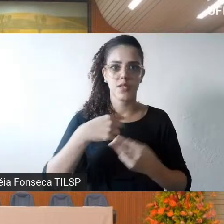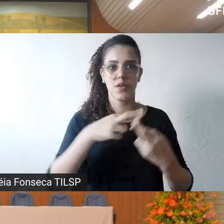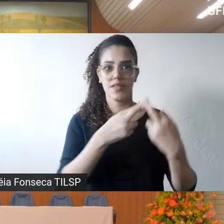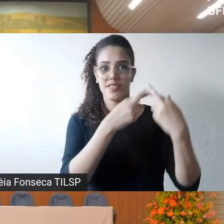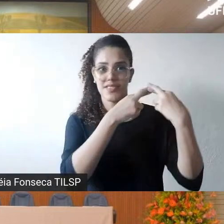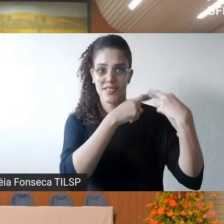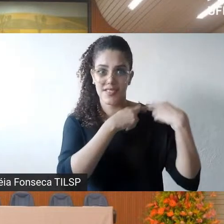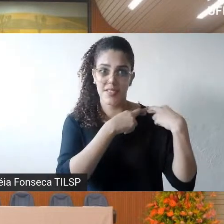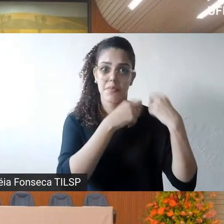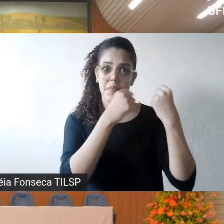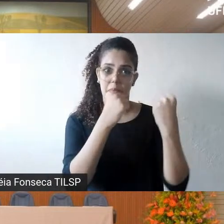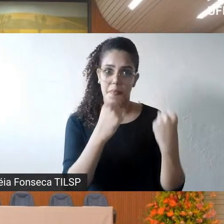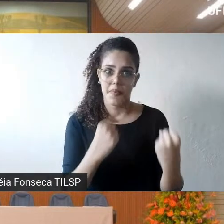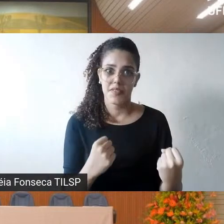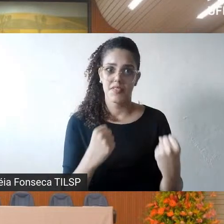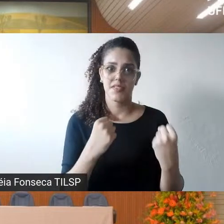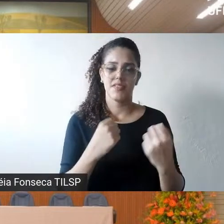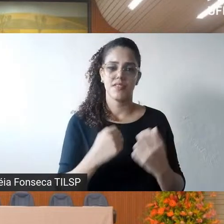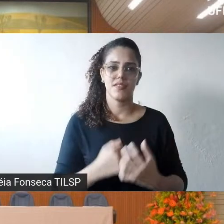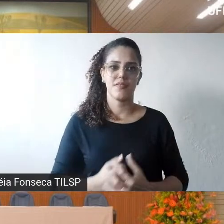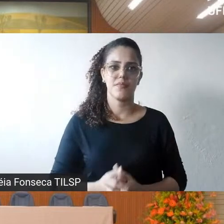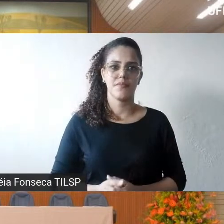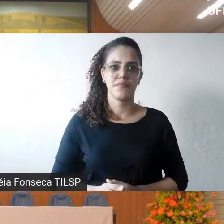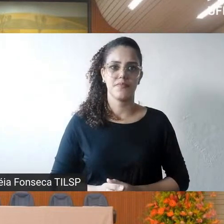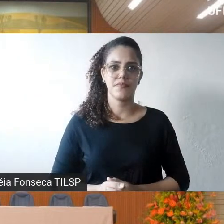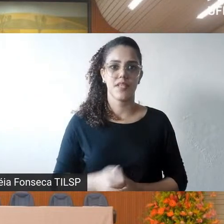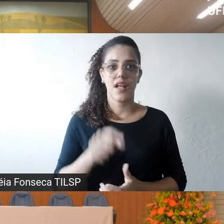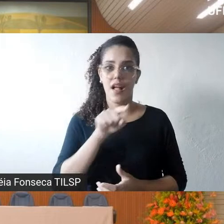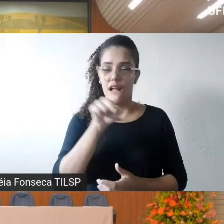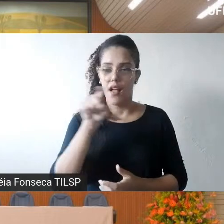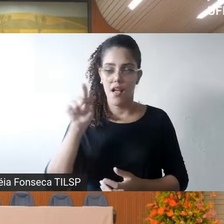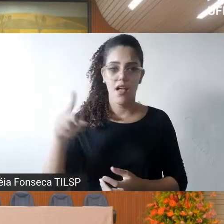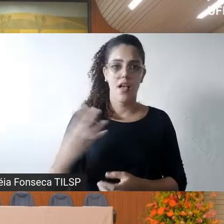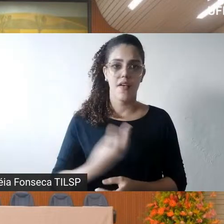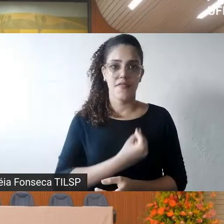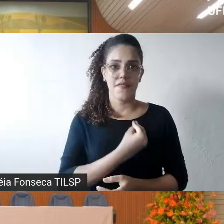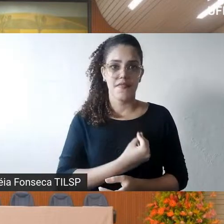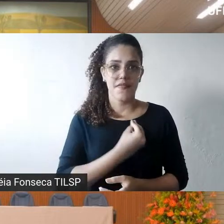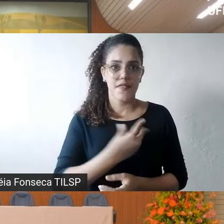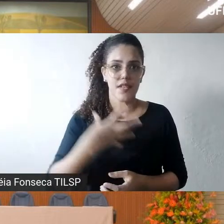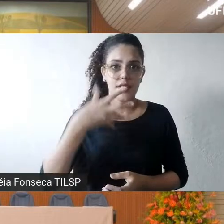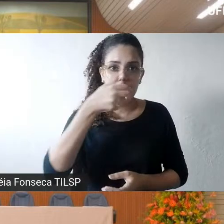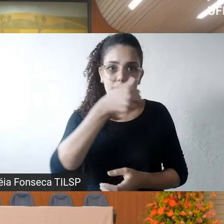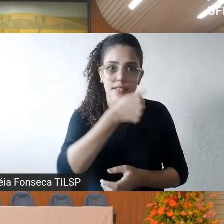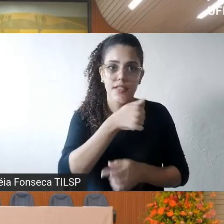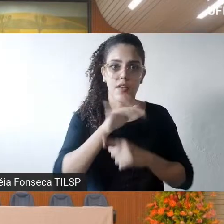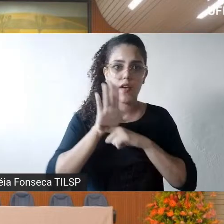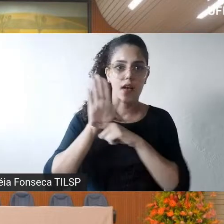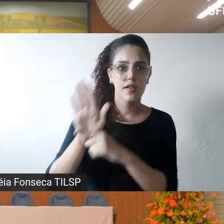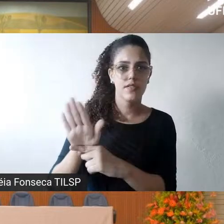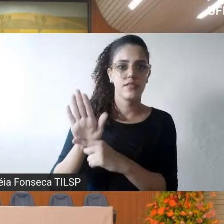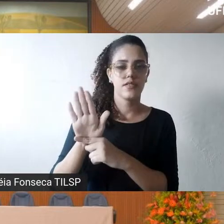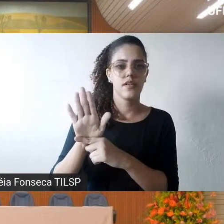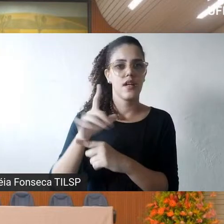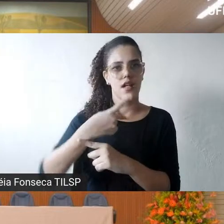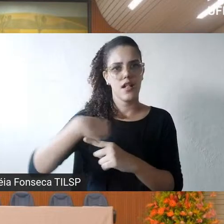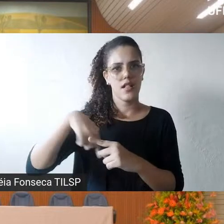ombros é de manter a vida das pessoas. Isso não vamos abrir mão. Não vamos abrir mão.